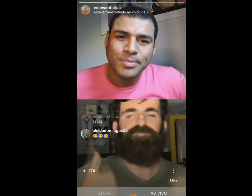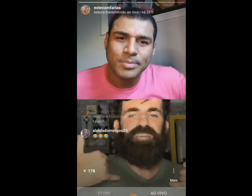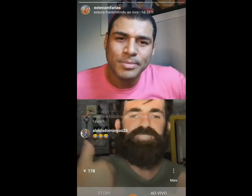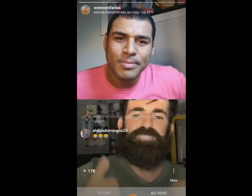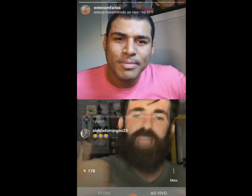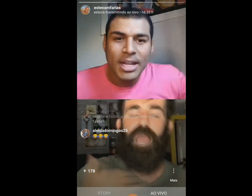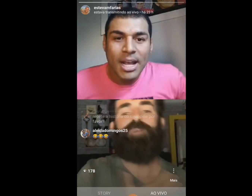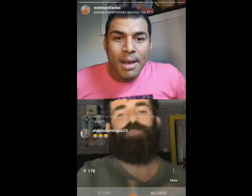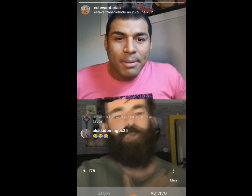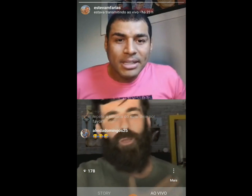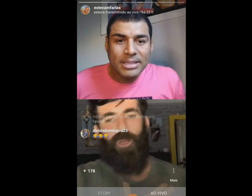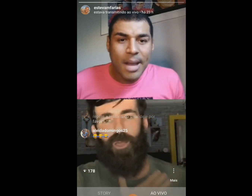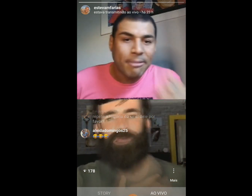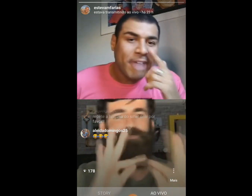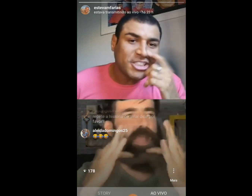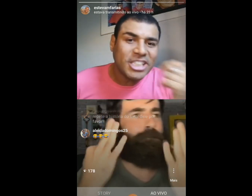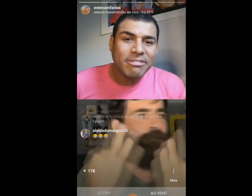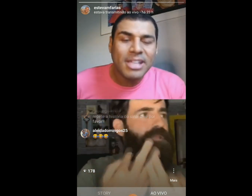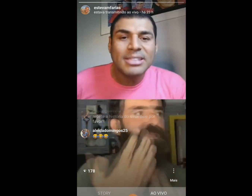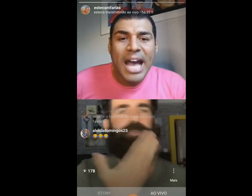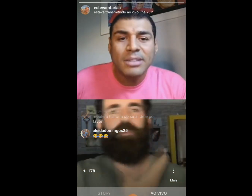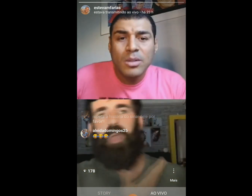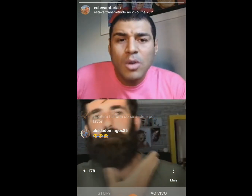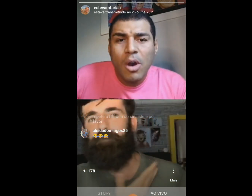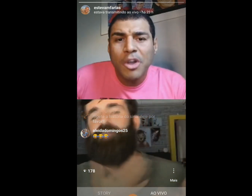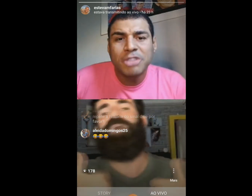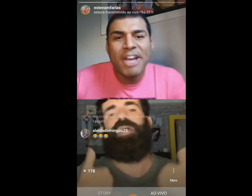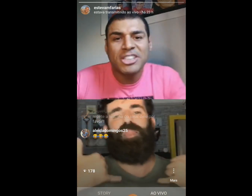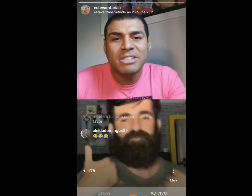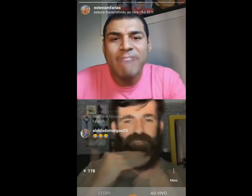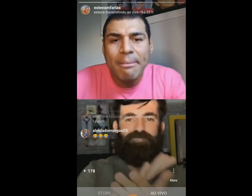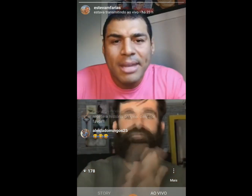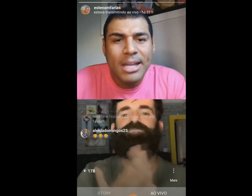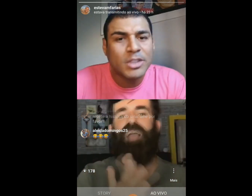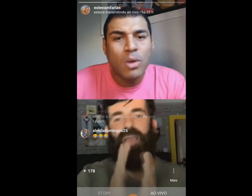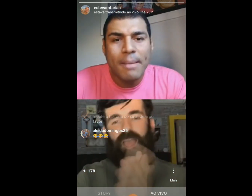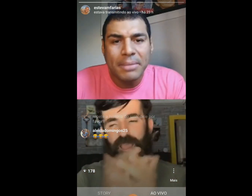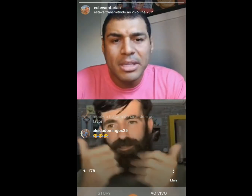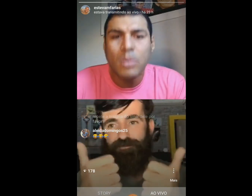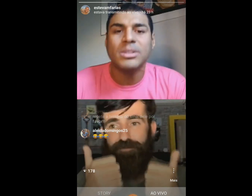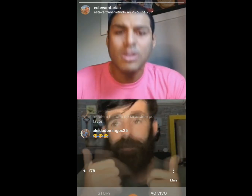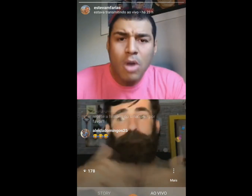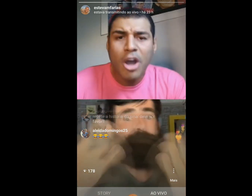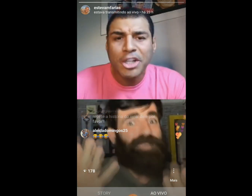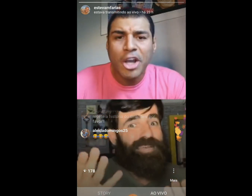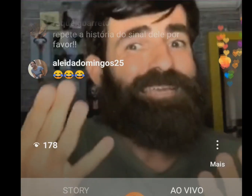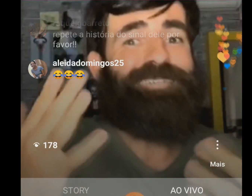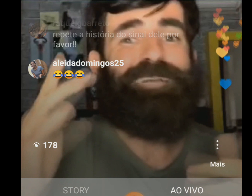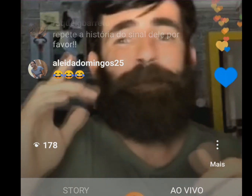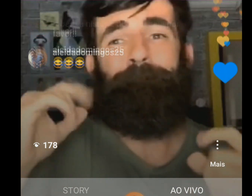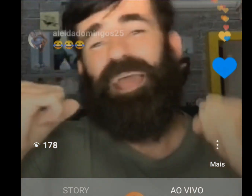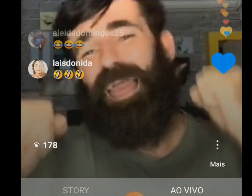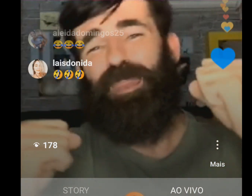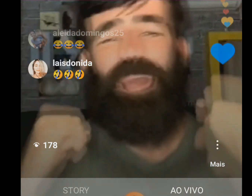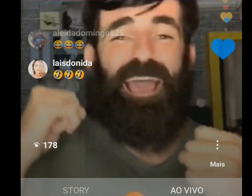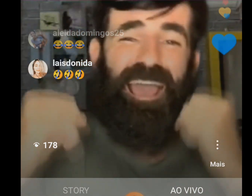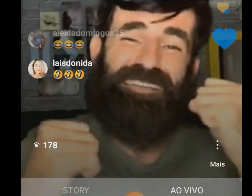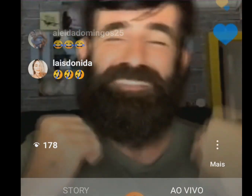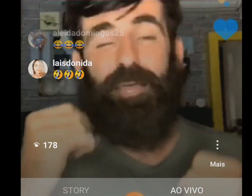de aniversários eu gosto, festas em famílias, de amigos eu gosto, casamento também. Mas, por exemplo,